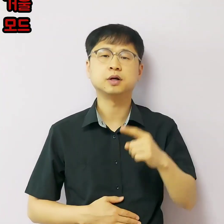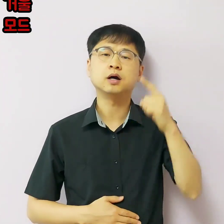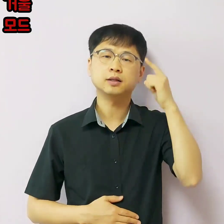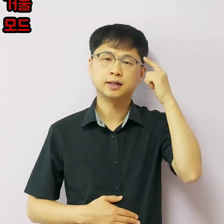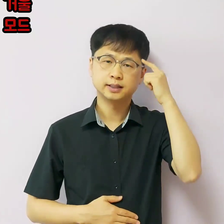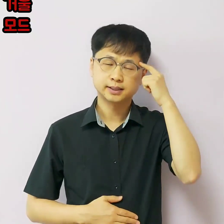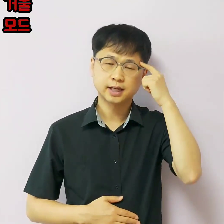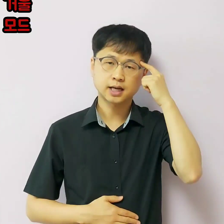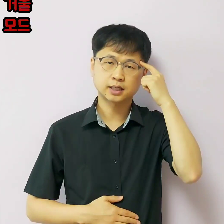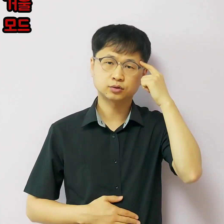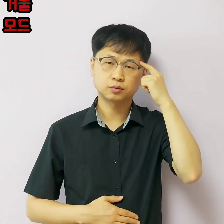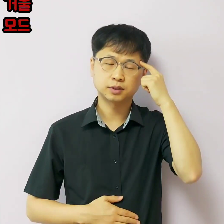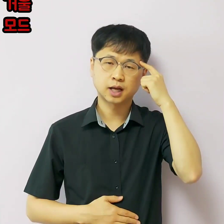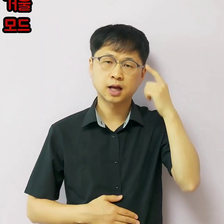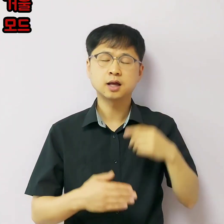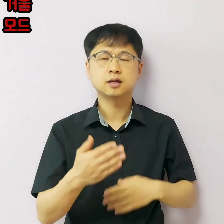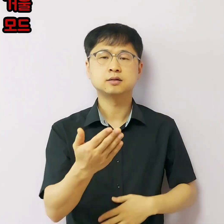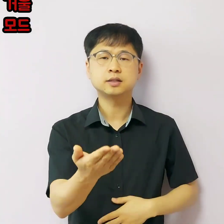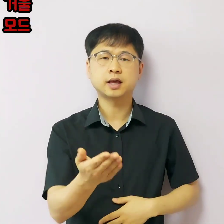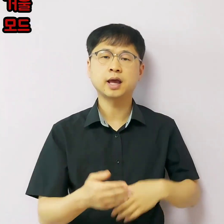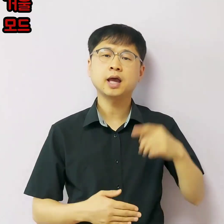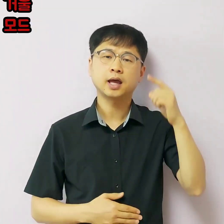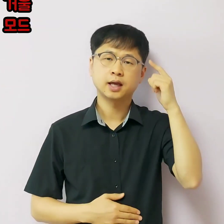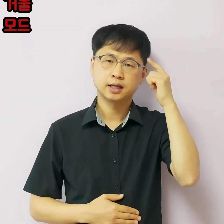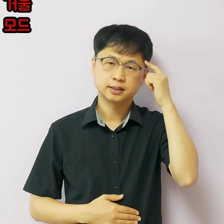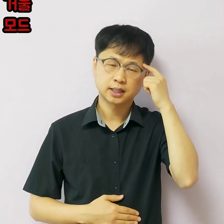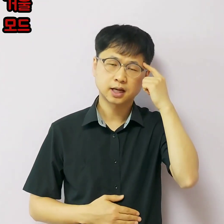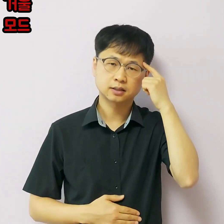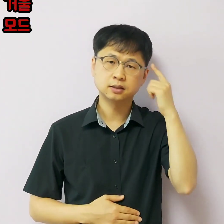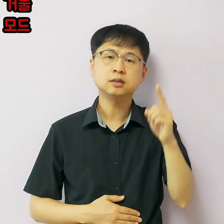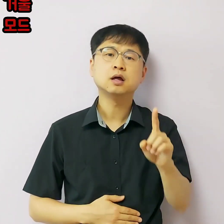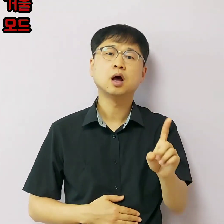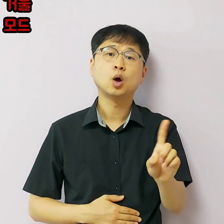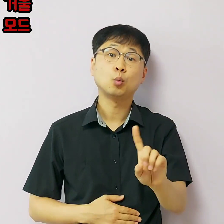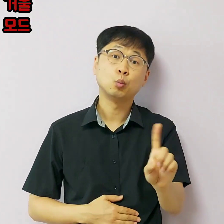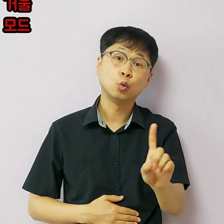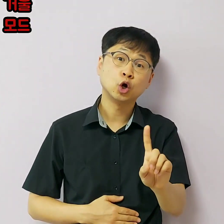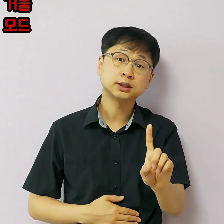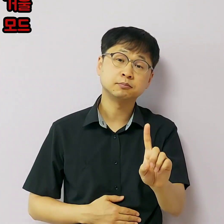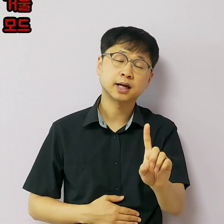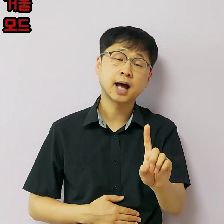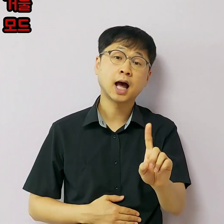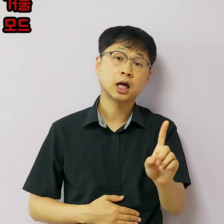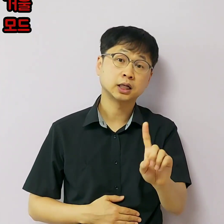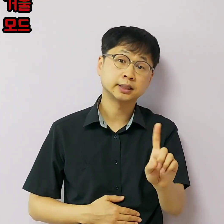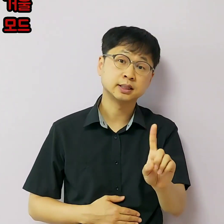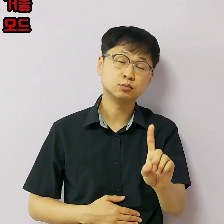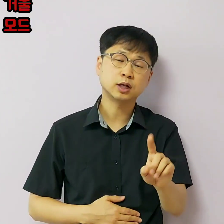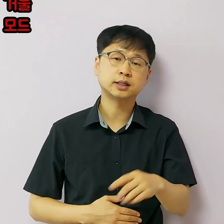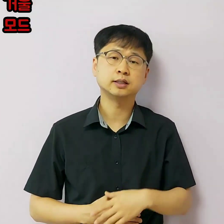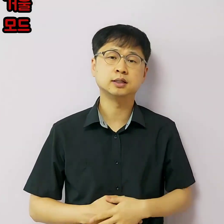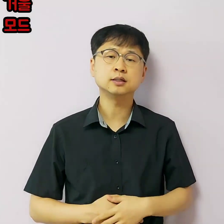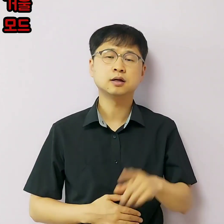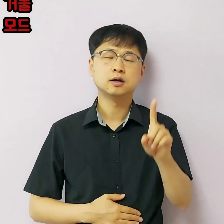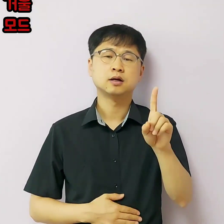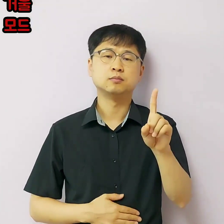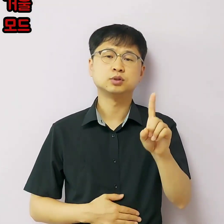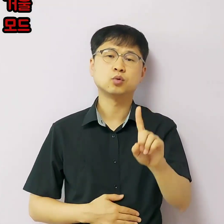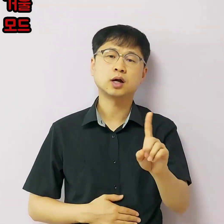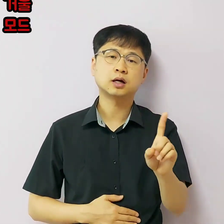짚어주시면 생각이란 수어입니다. 그대의 생각은 무엇입니까? 이렇게 질문할 때는